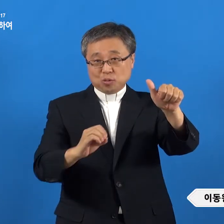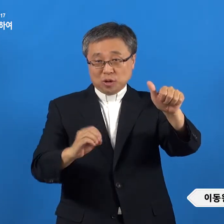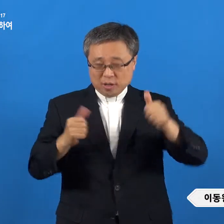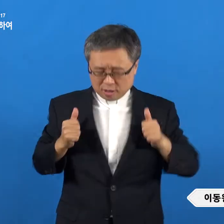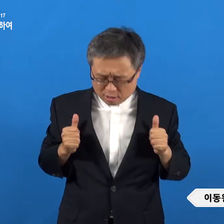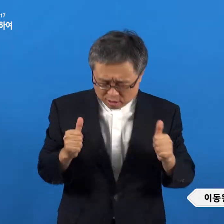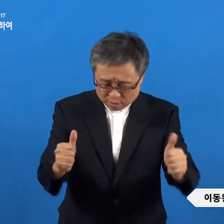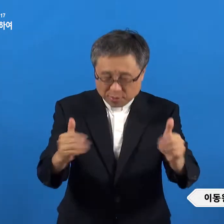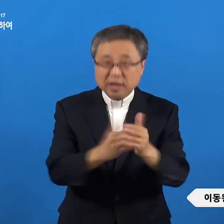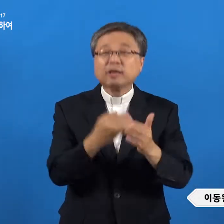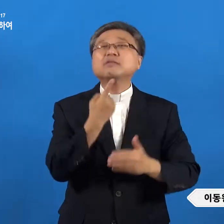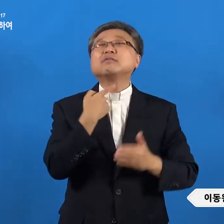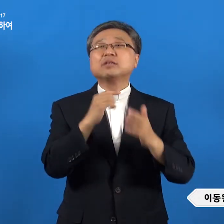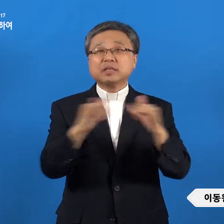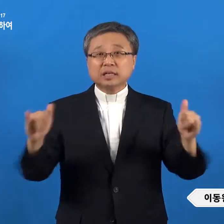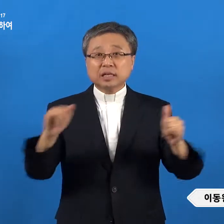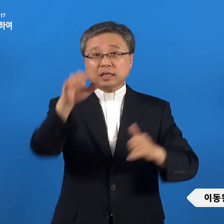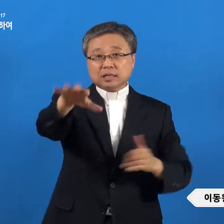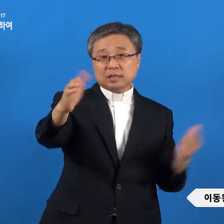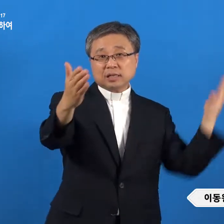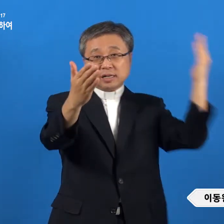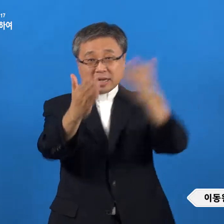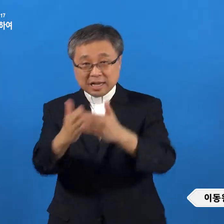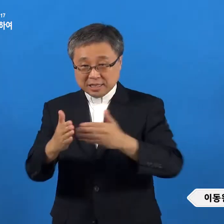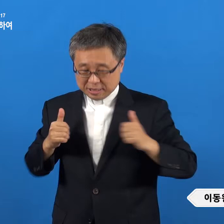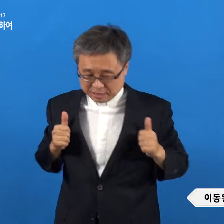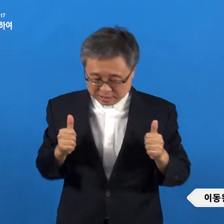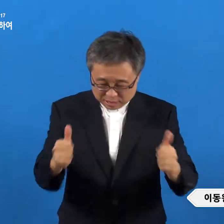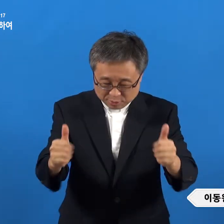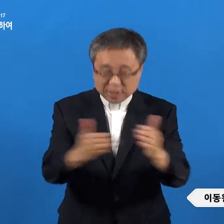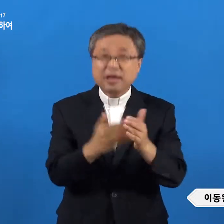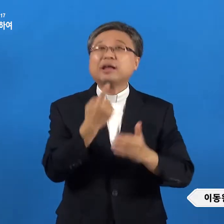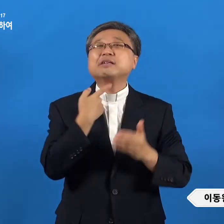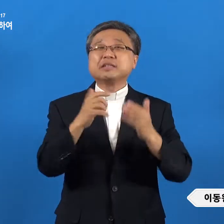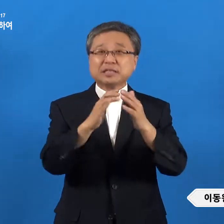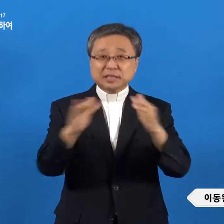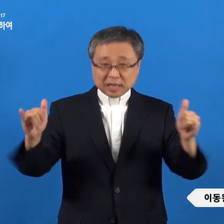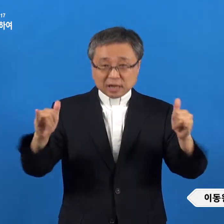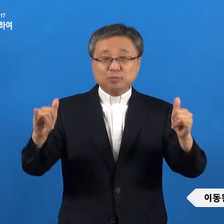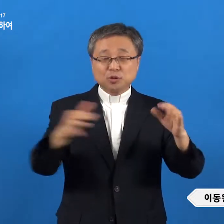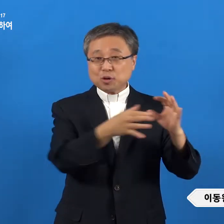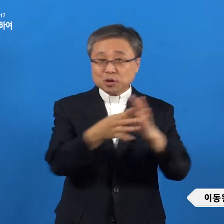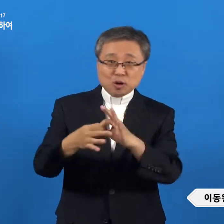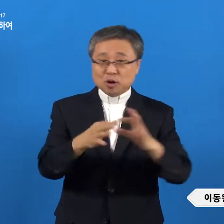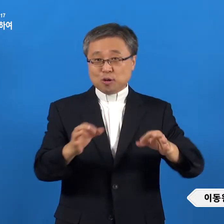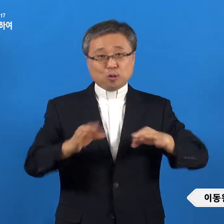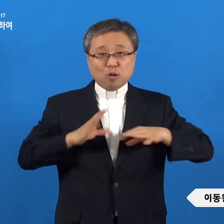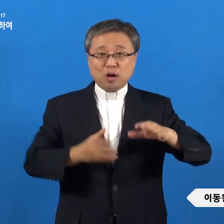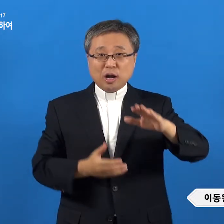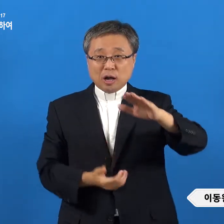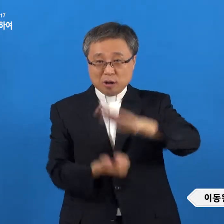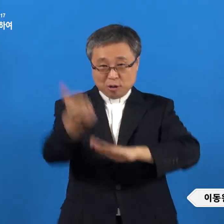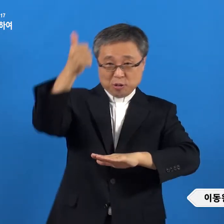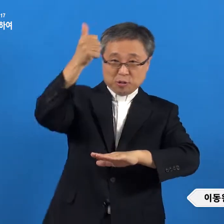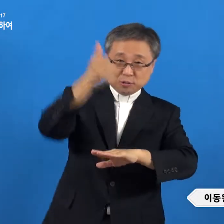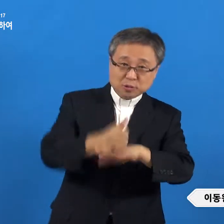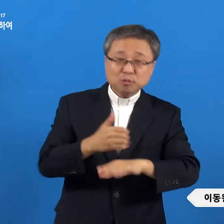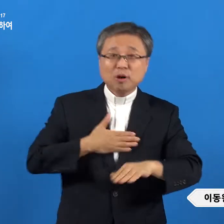사람, 거기까지 올인했던 사람들을 통해서 놀라운 성취, 위대한 성취가 가능하다고